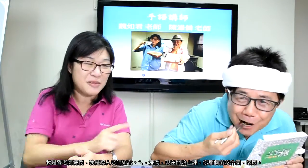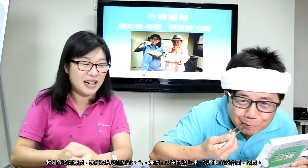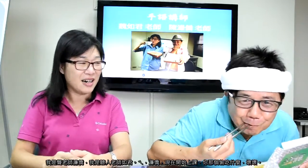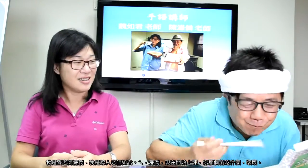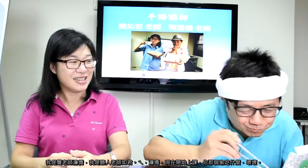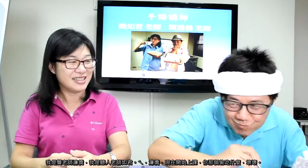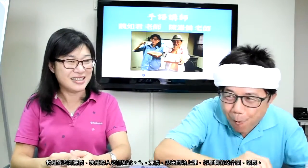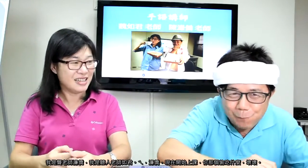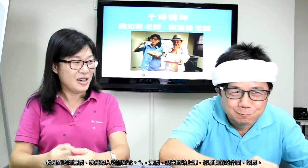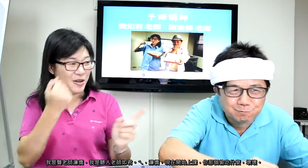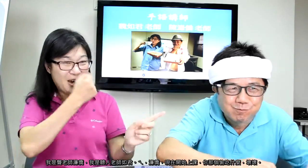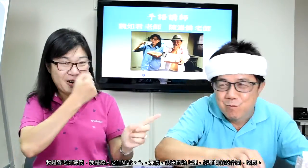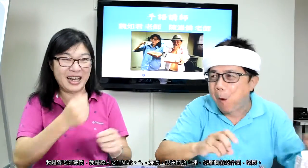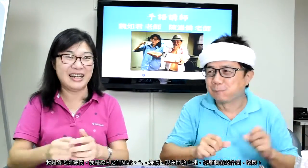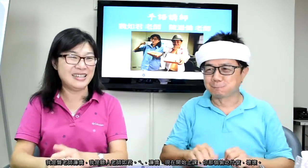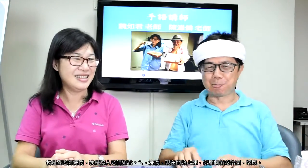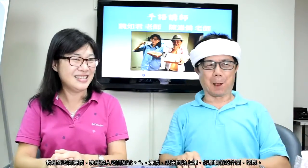么？坏坏，